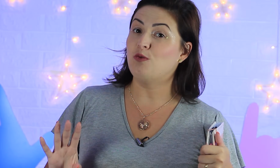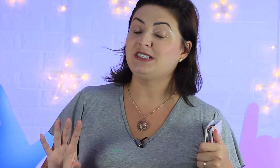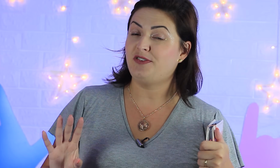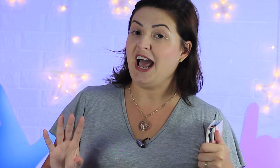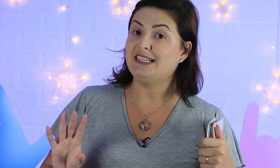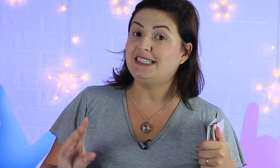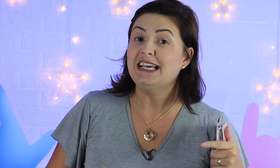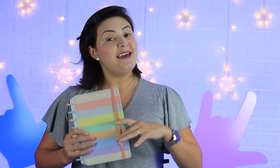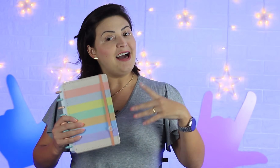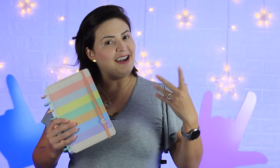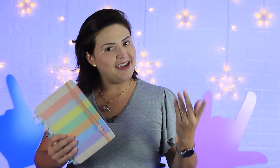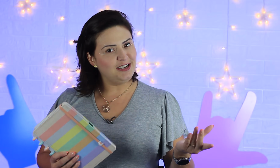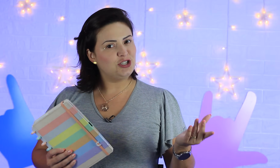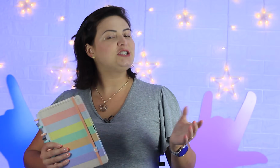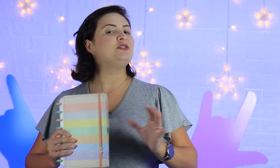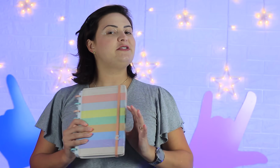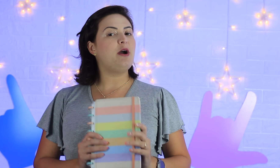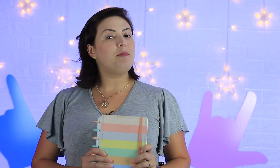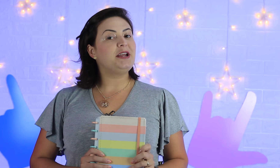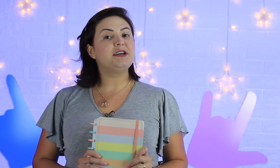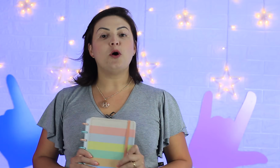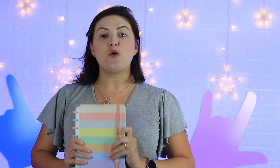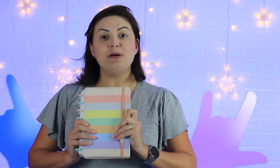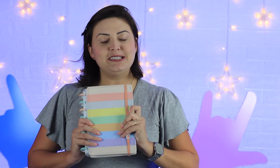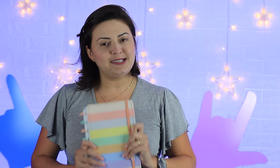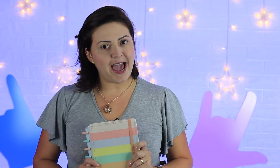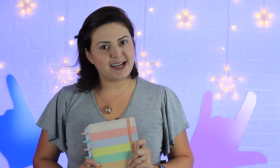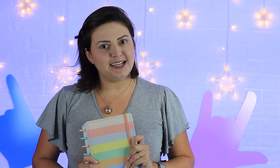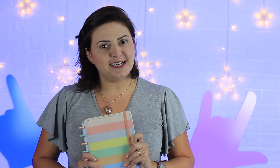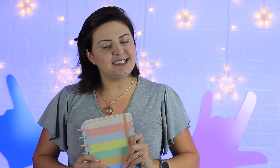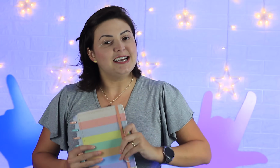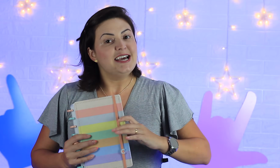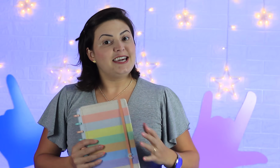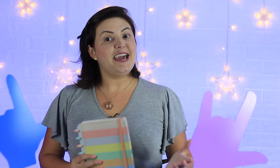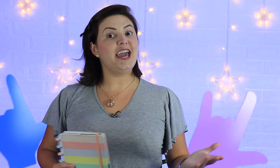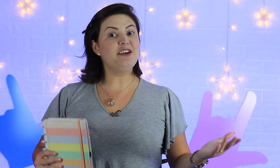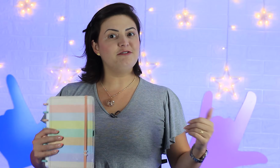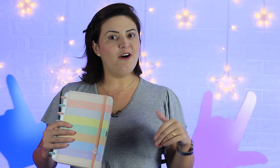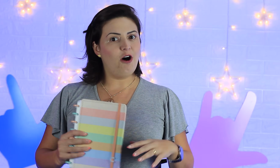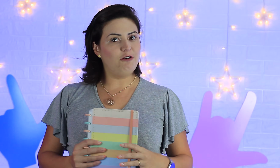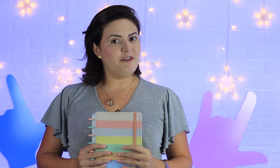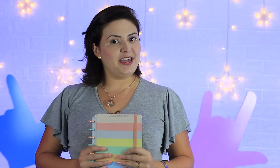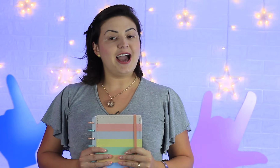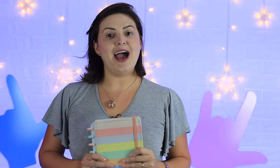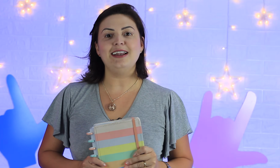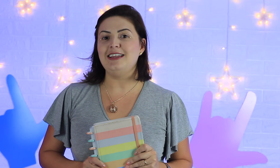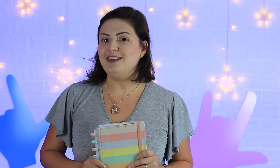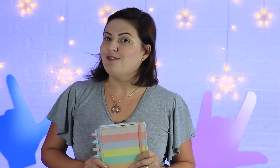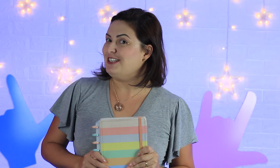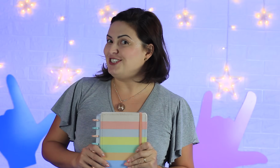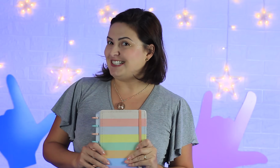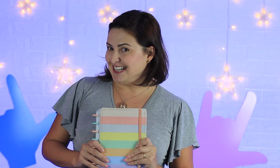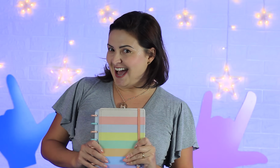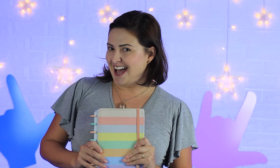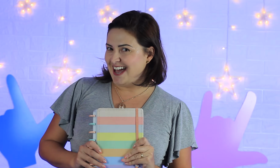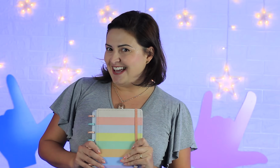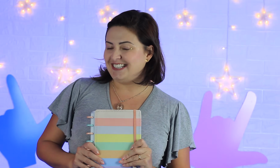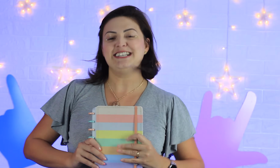algumas frases e além disso, você vai aprender algumas técnicas que envolvem a língua de sinais.